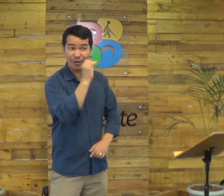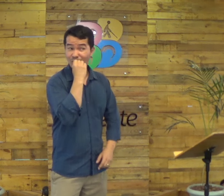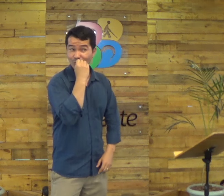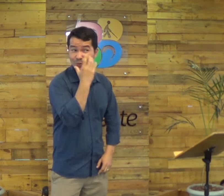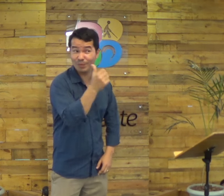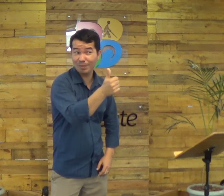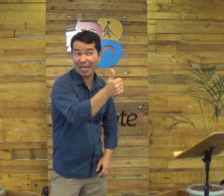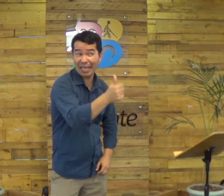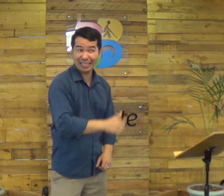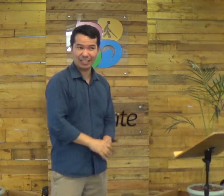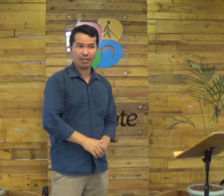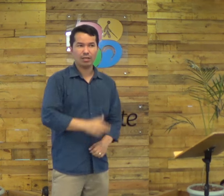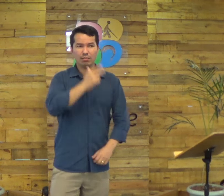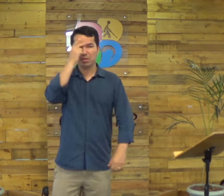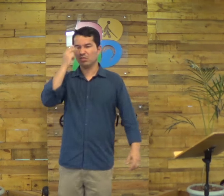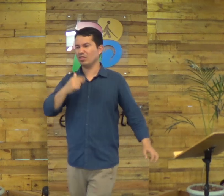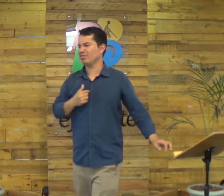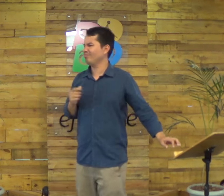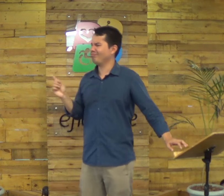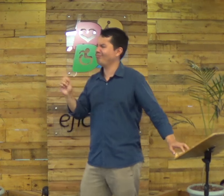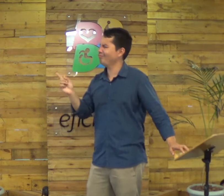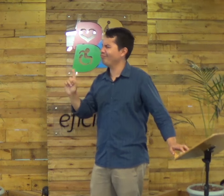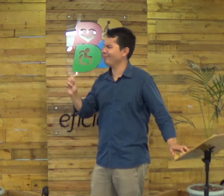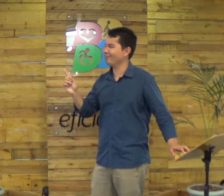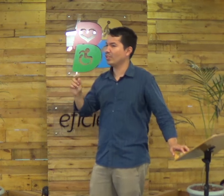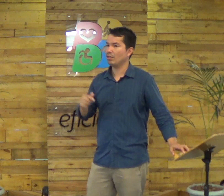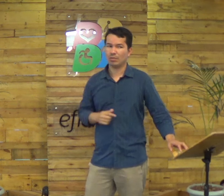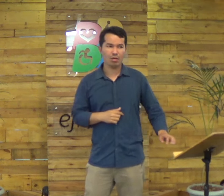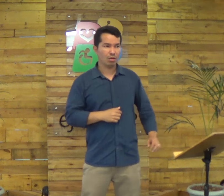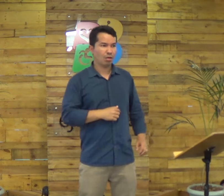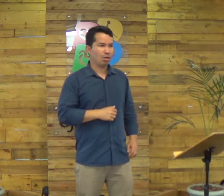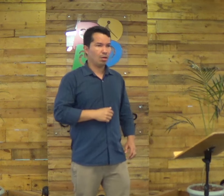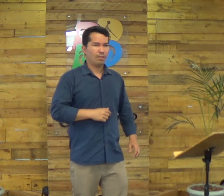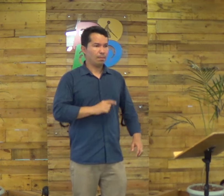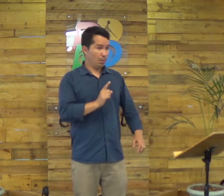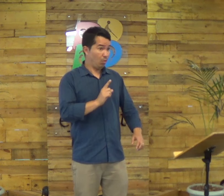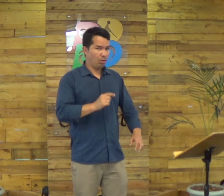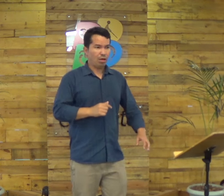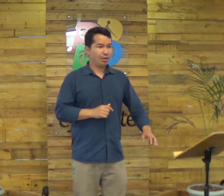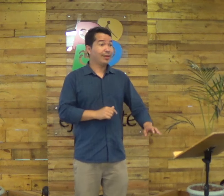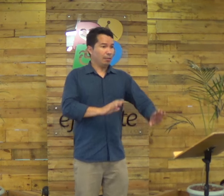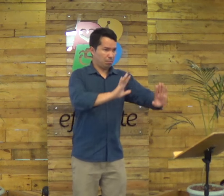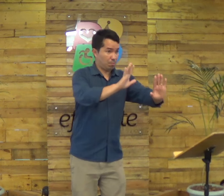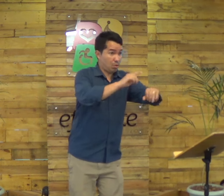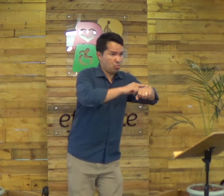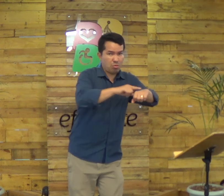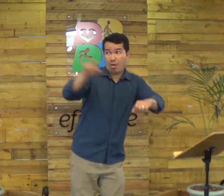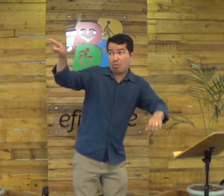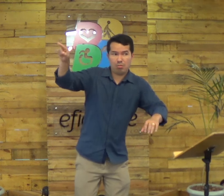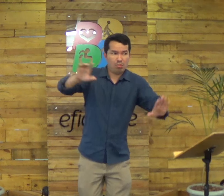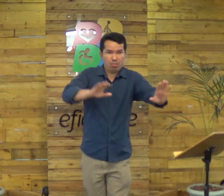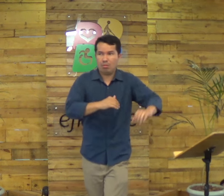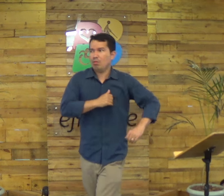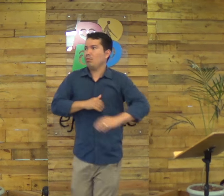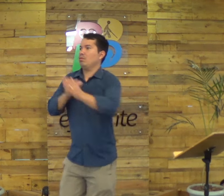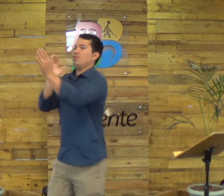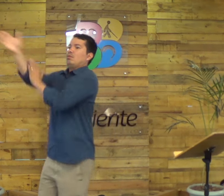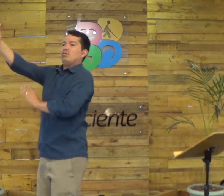aí você encontra a pessoa lá, tudo bem? Não estou bem não, não, não, então peraí, peraí, peraí, vai